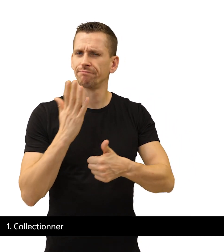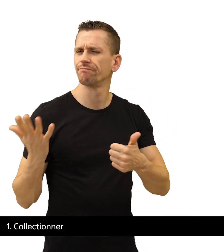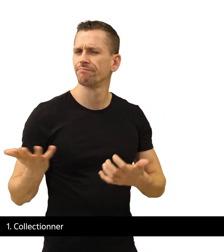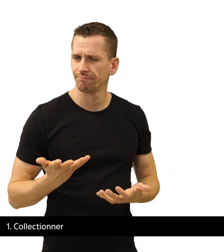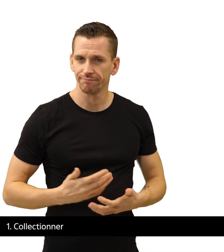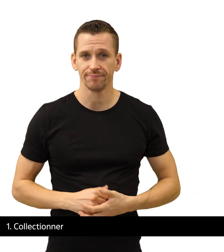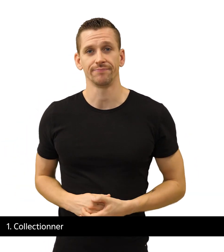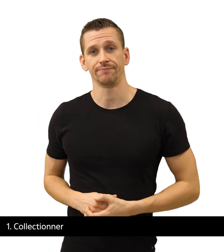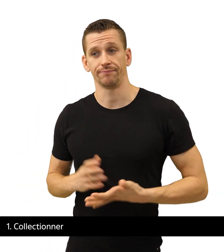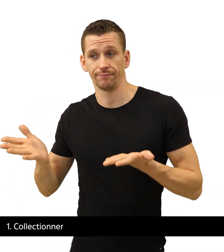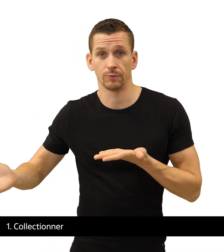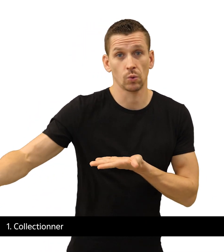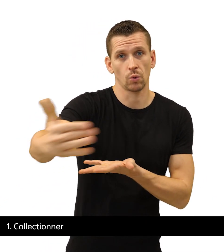en premier, collectionner.